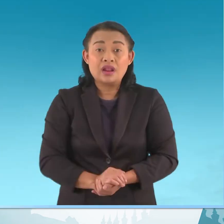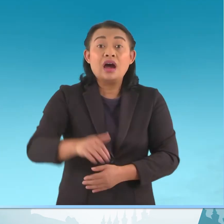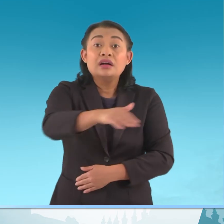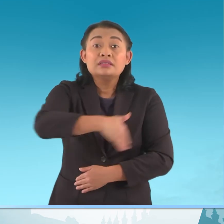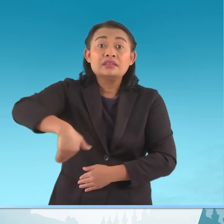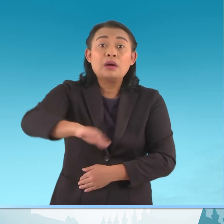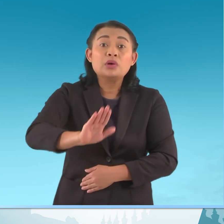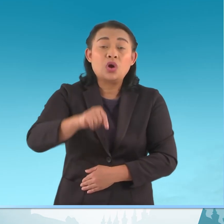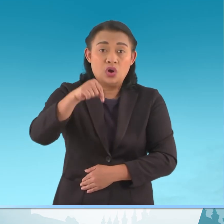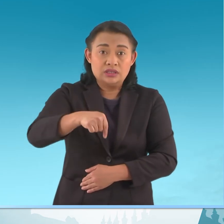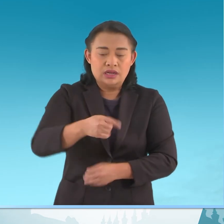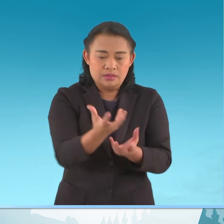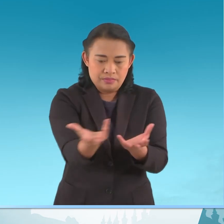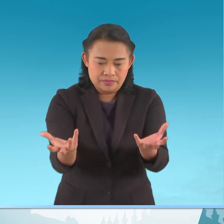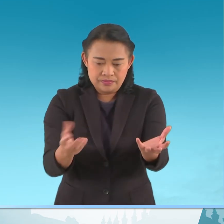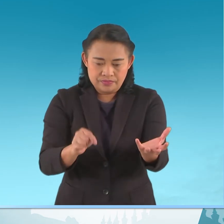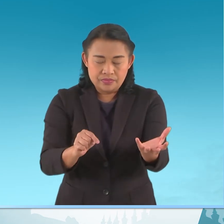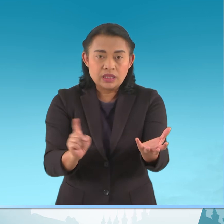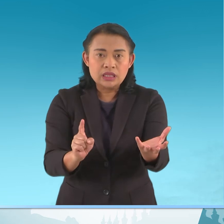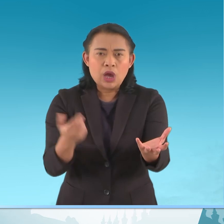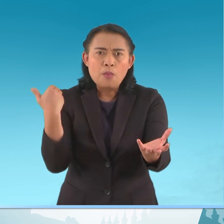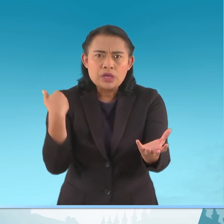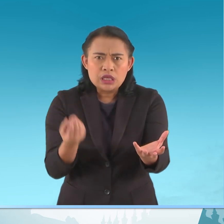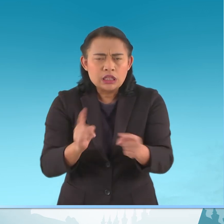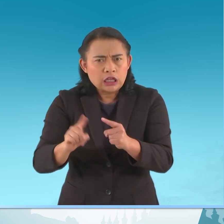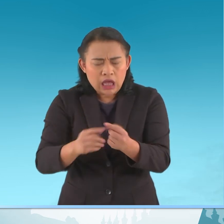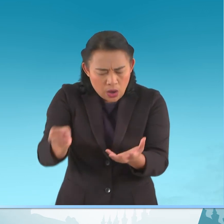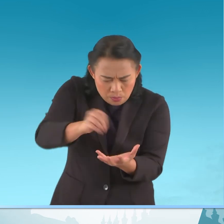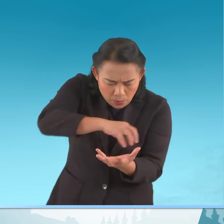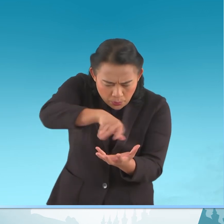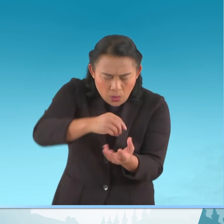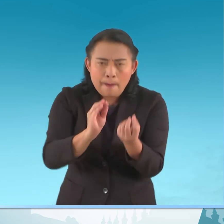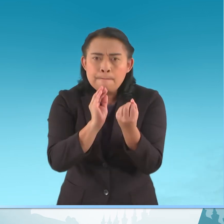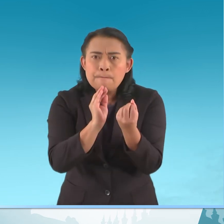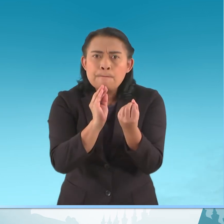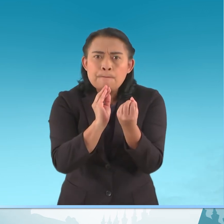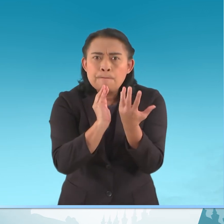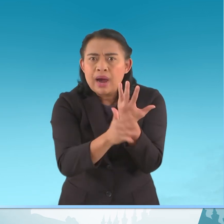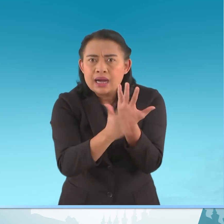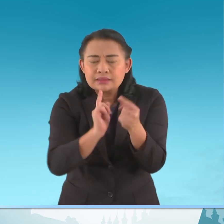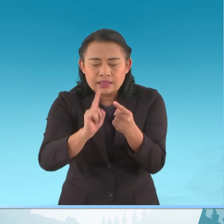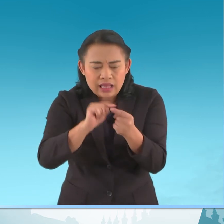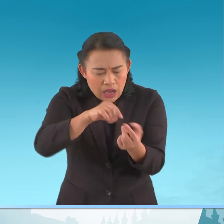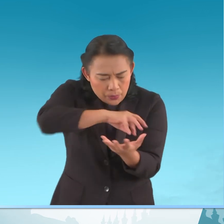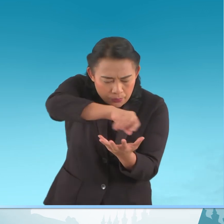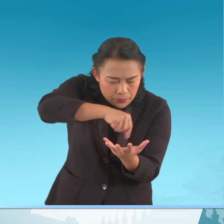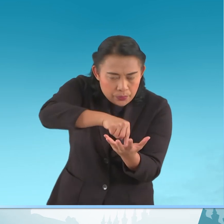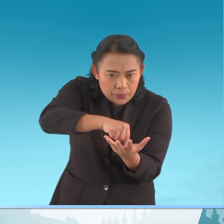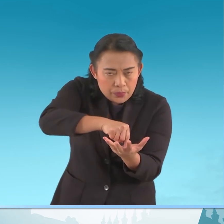ทุกเมนูของศาลากลางของนี่เขาให้มาแบบไม่หวงเครื่องเลยนะครับทั้งผักทั้งเนื้อนี่